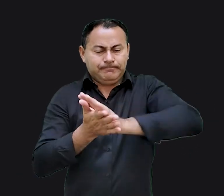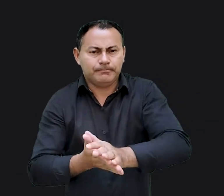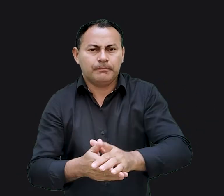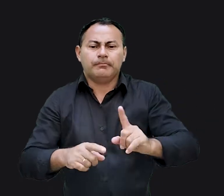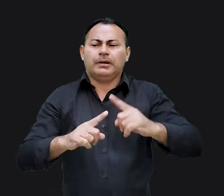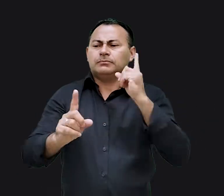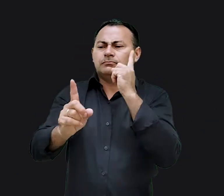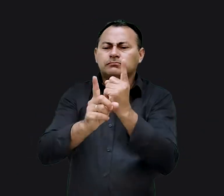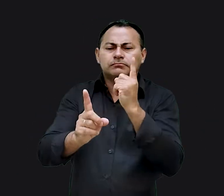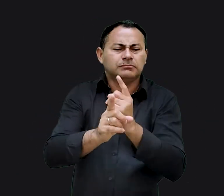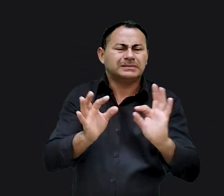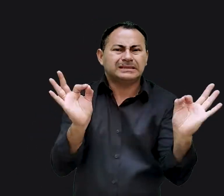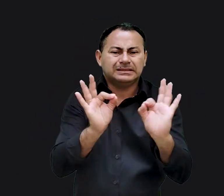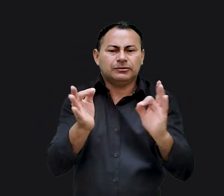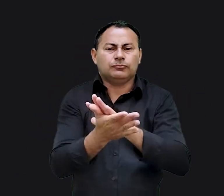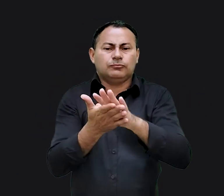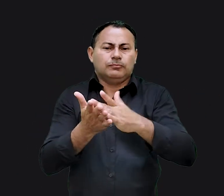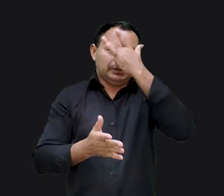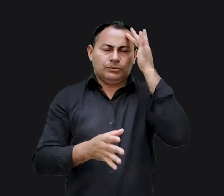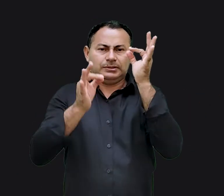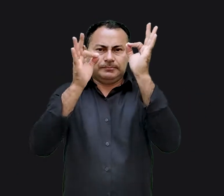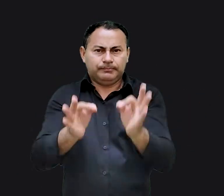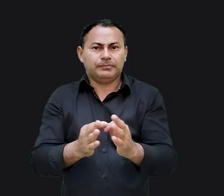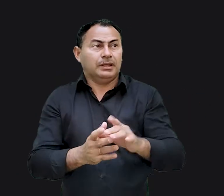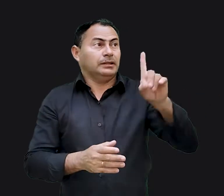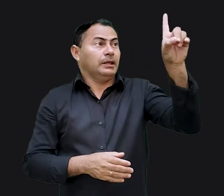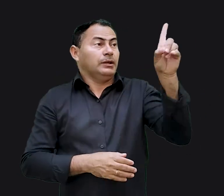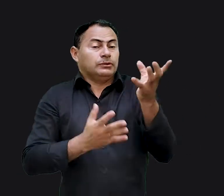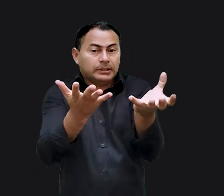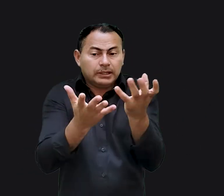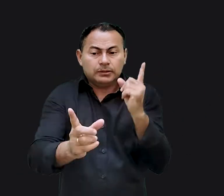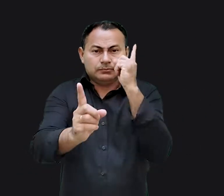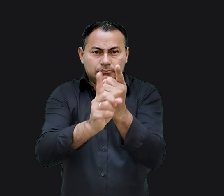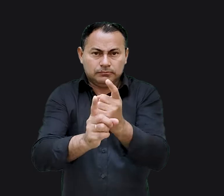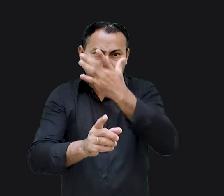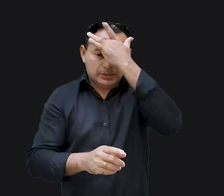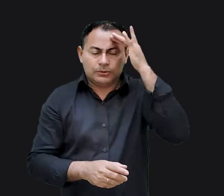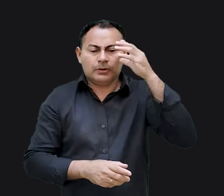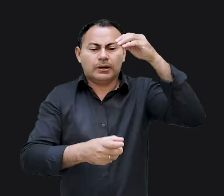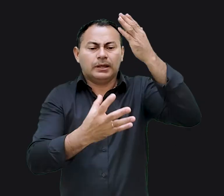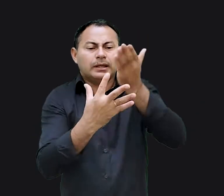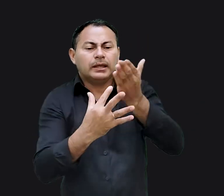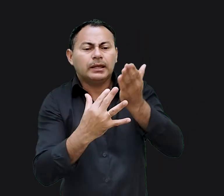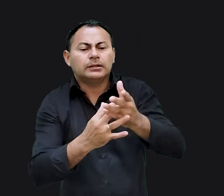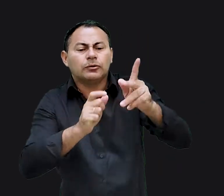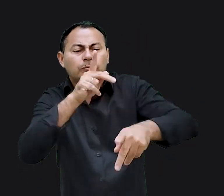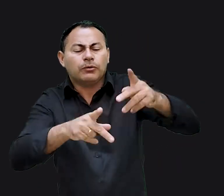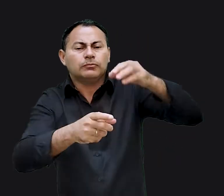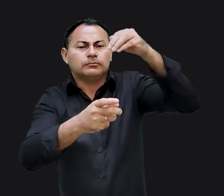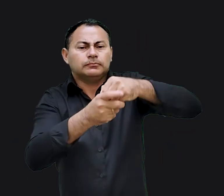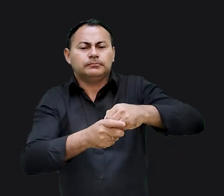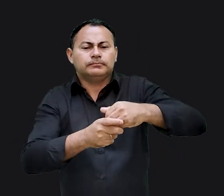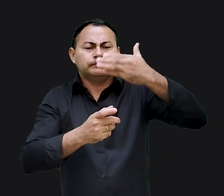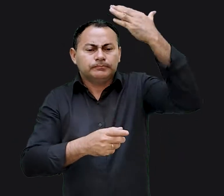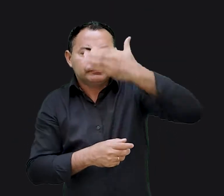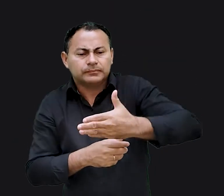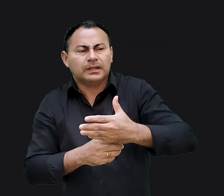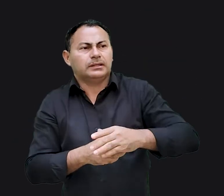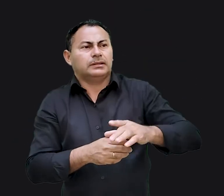a destruísse. Mas não encontrei nenhum. Deus queria encontrar um homem entre os cativos que se colocasse na